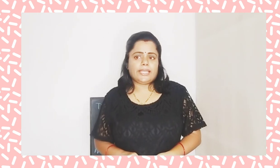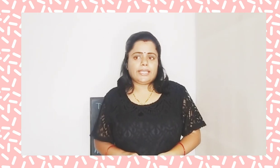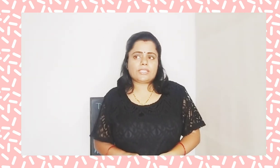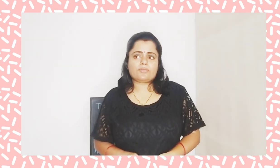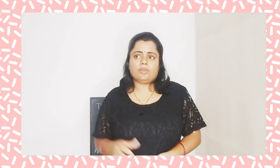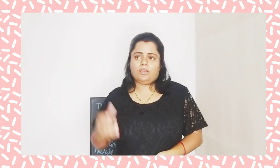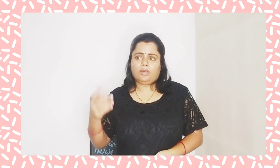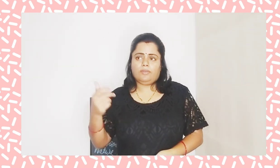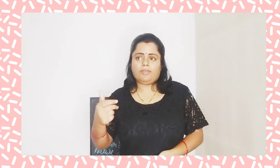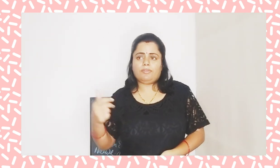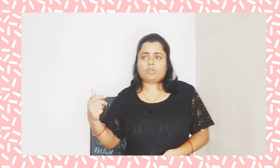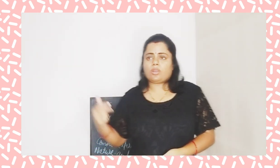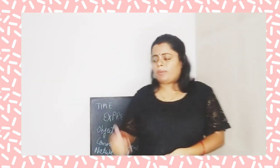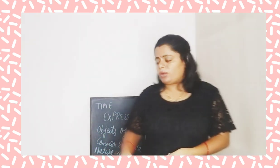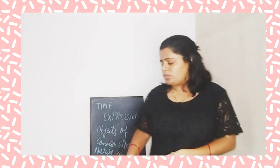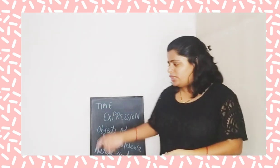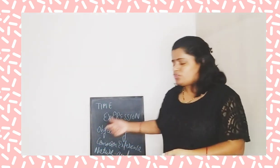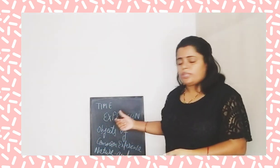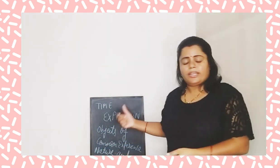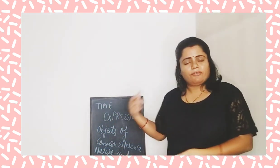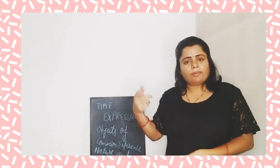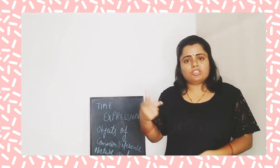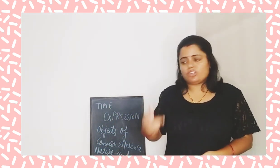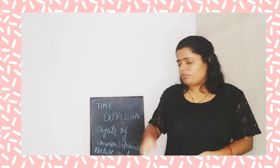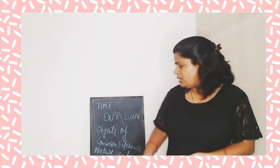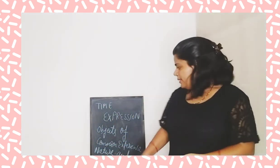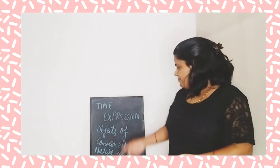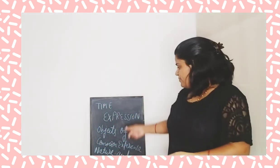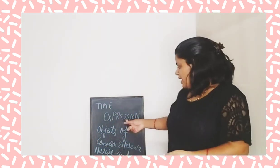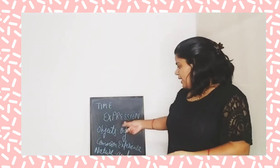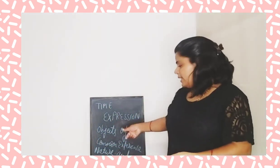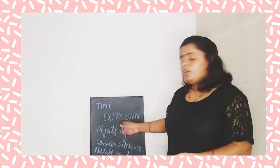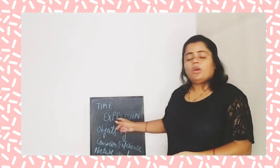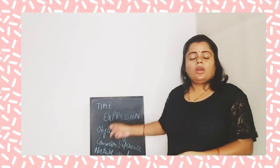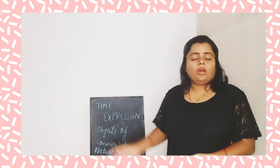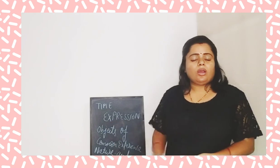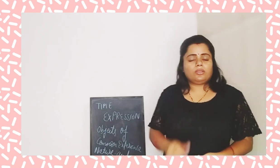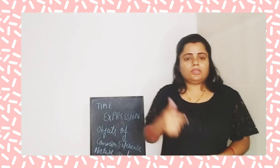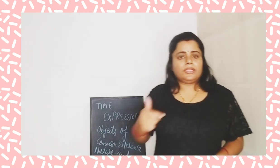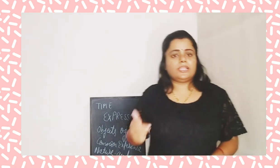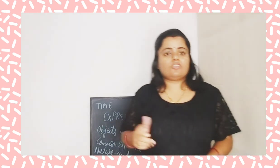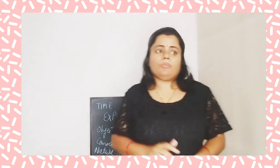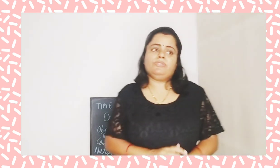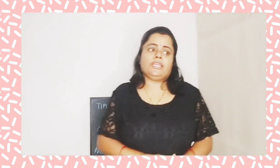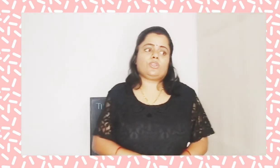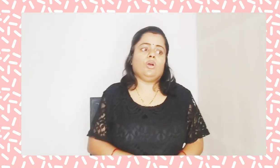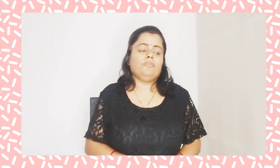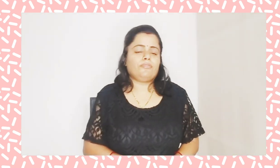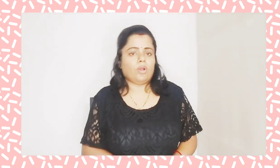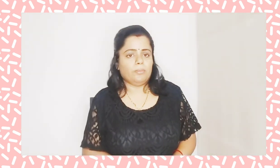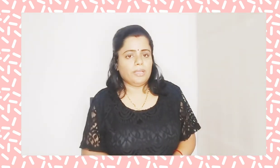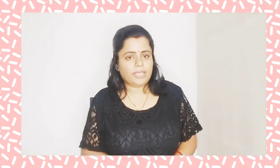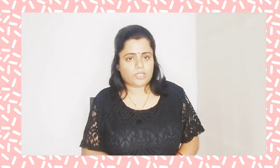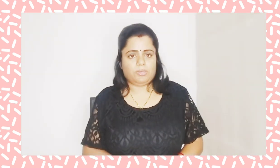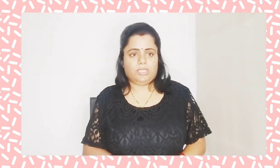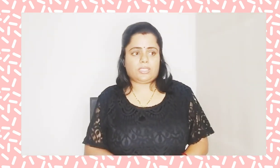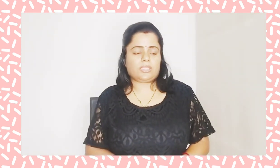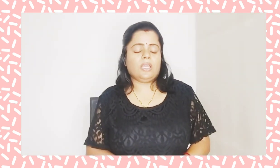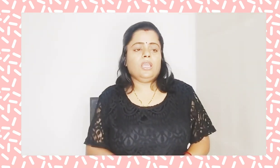इज वेन वी टॉक अबाउट द नेचर एंड एनवायरमेंट जनरली, एंड थर्ड इज ऑब्जेक्ट ऑफ कॉमन एक्सपीरियंसेस,